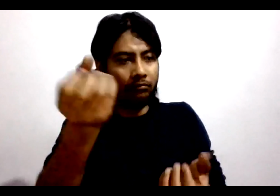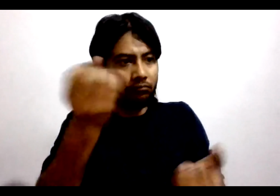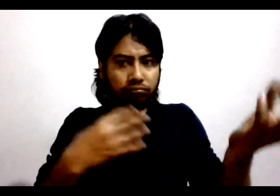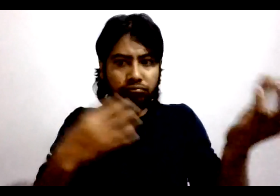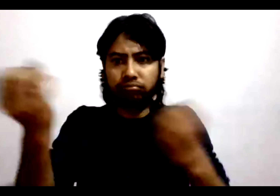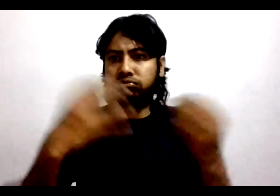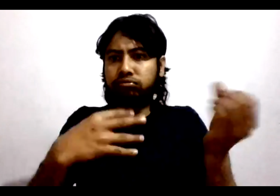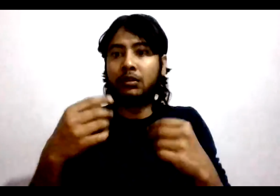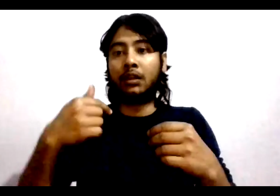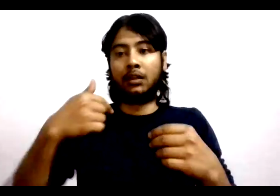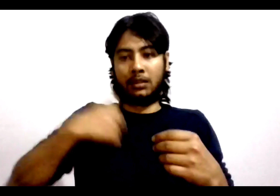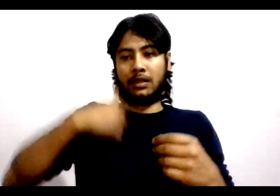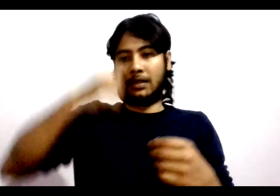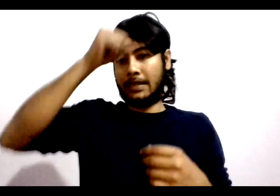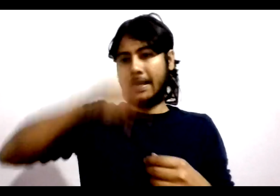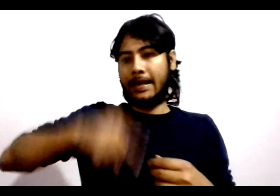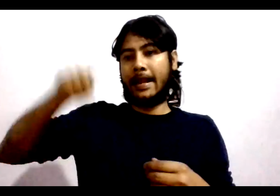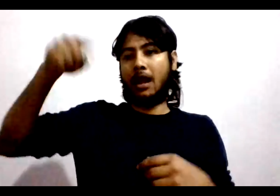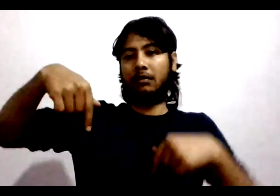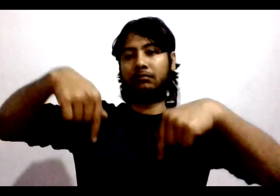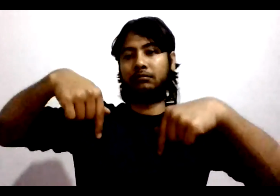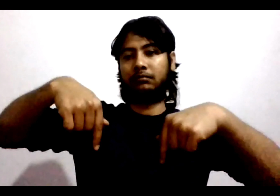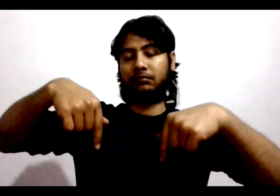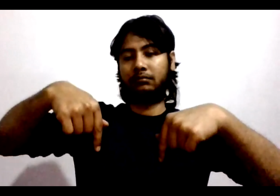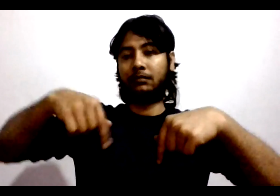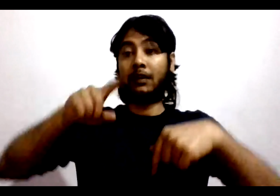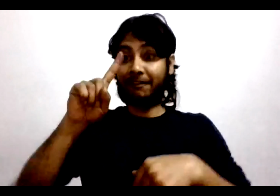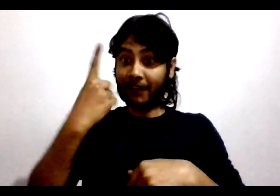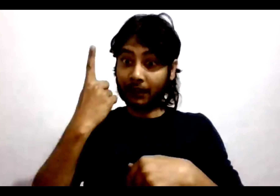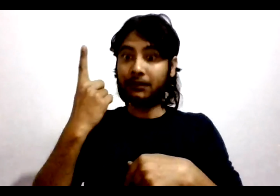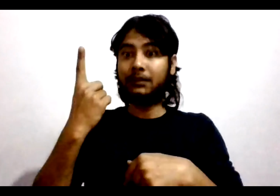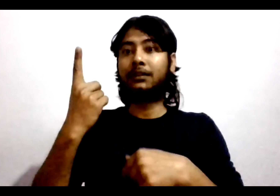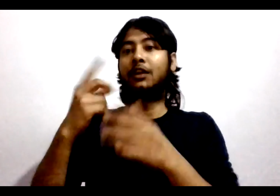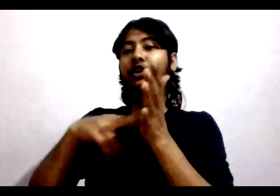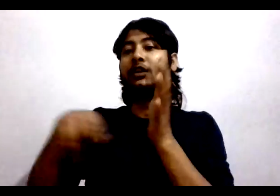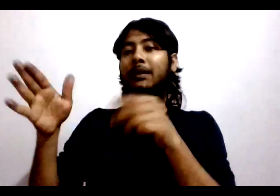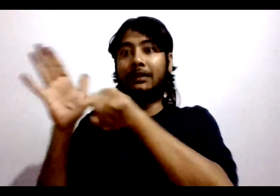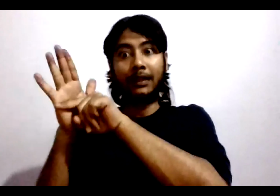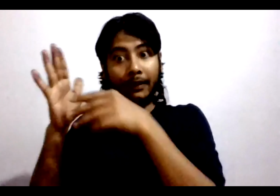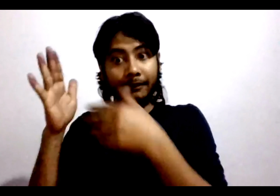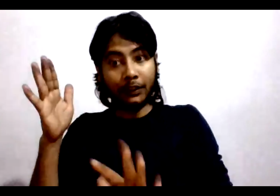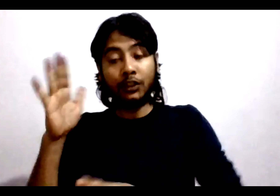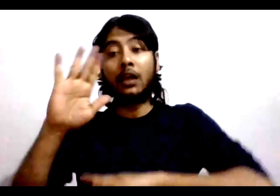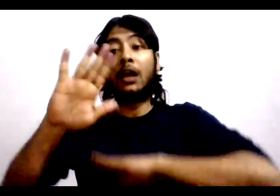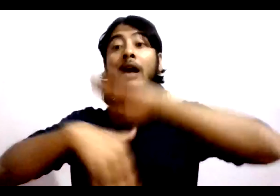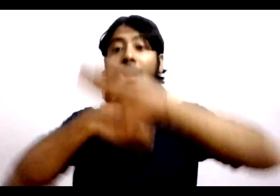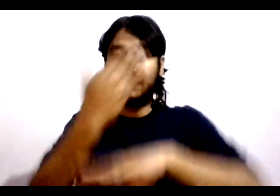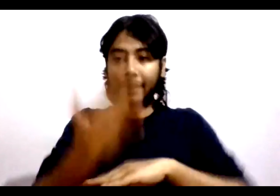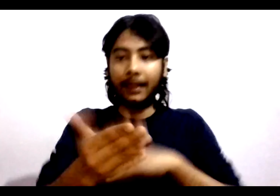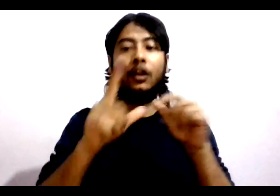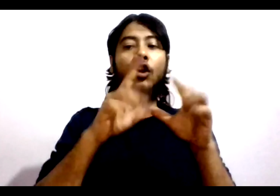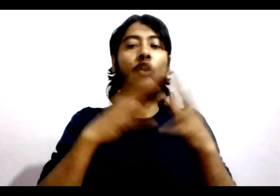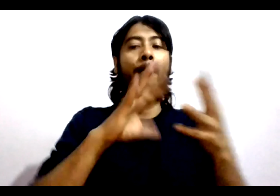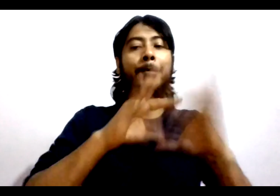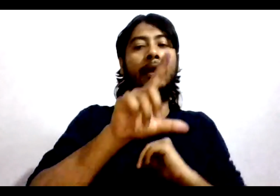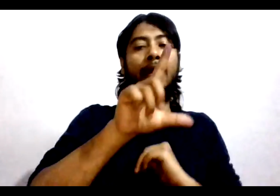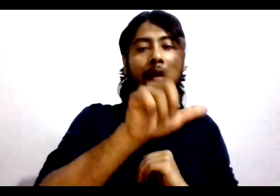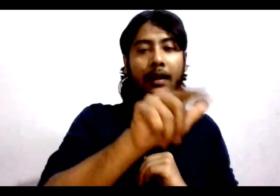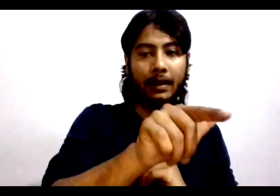कन्वेंशन साइन करी और उसके बाद हमने उसके लिए लॉ बनाना शुरू किया. बिकॉज कन्वेंशन आप देखेंगे, any convention is